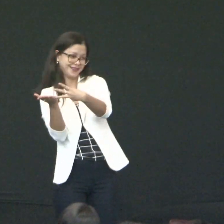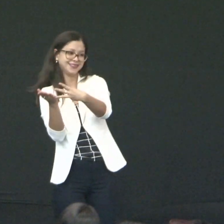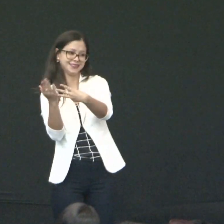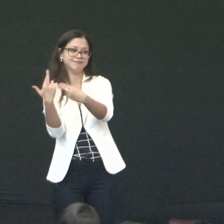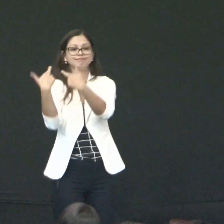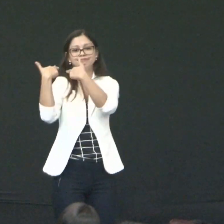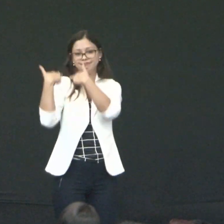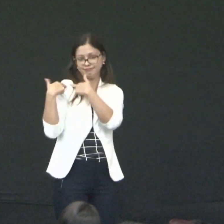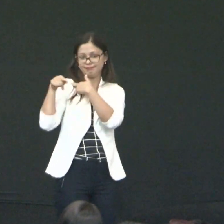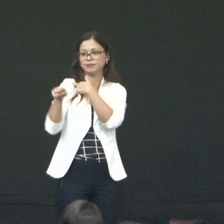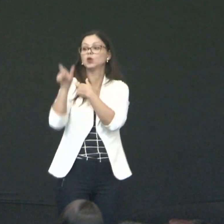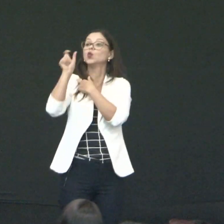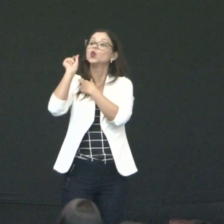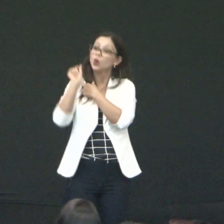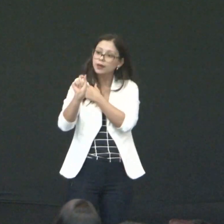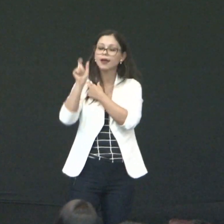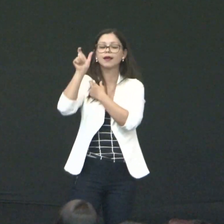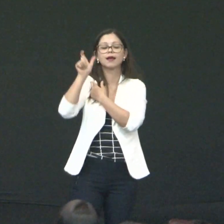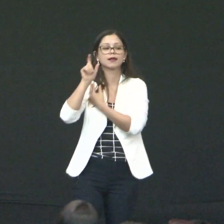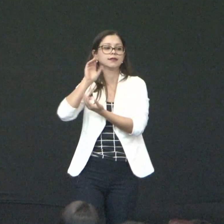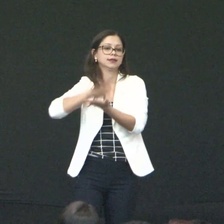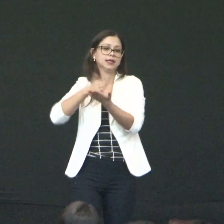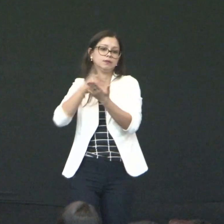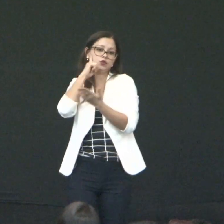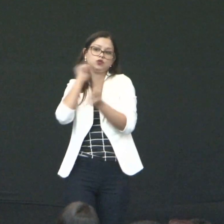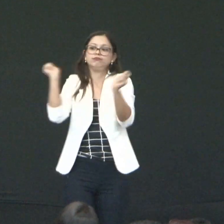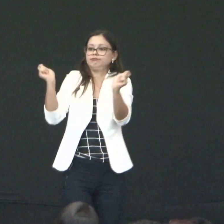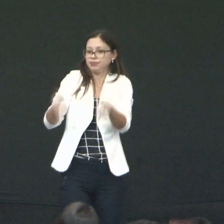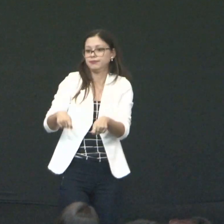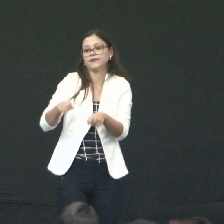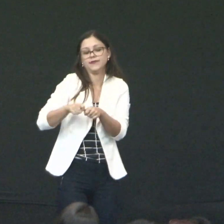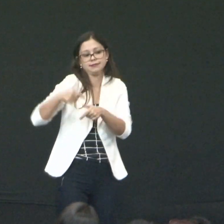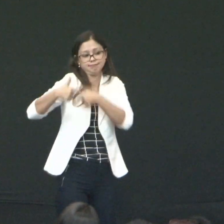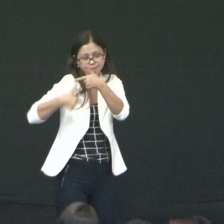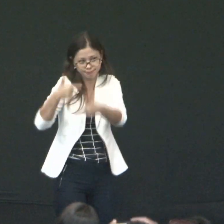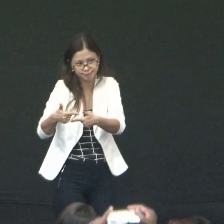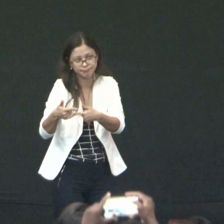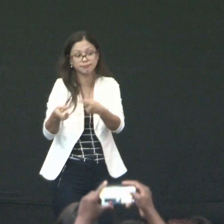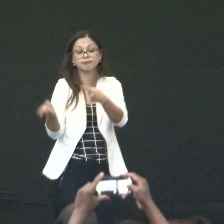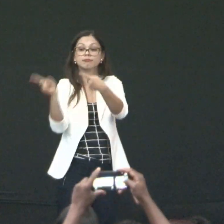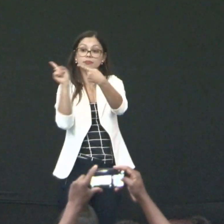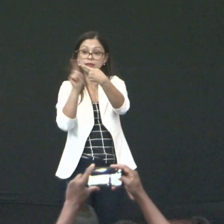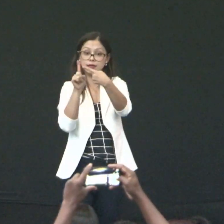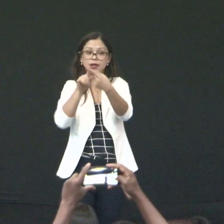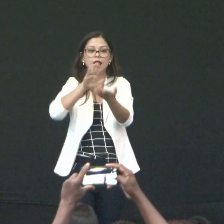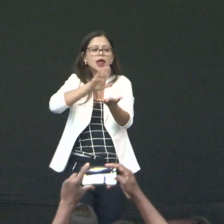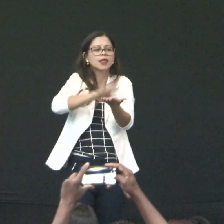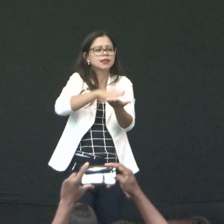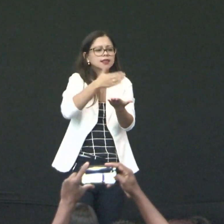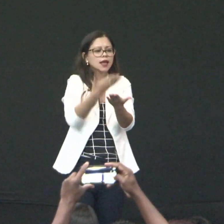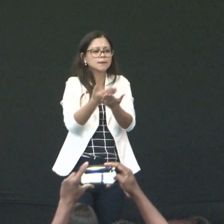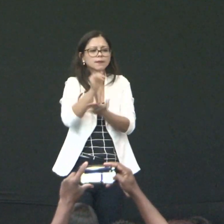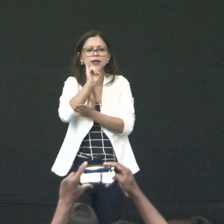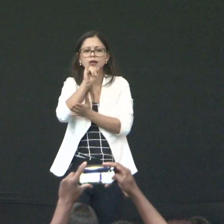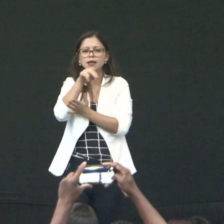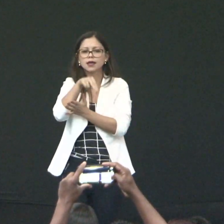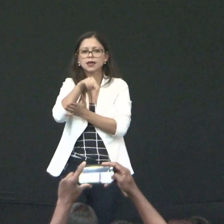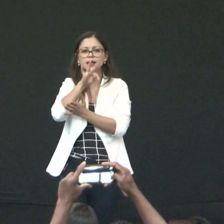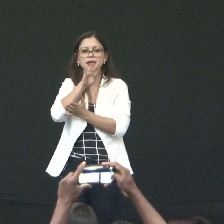Então eu vou falar de três funções que o intérprete surdo desempenha. A primeira